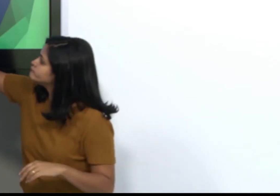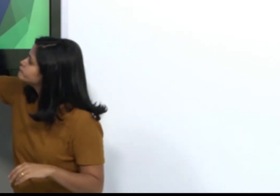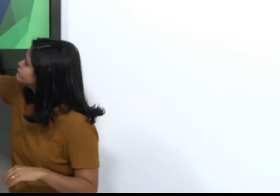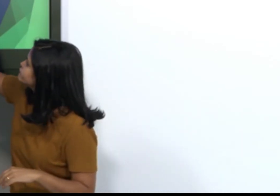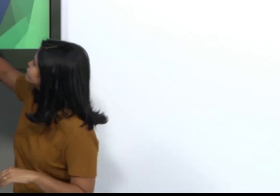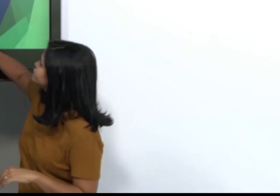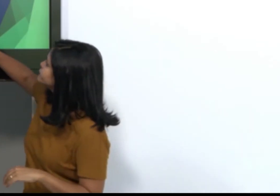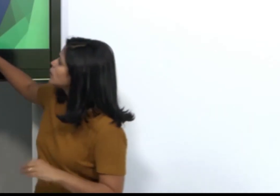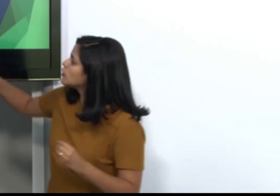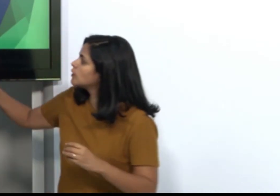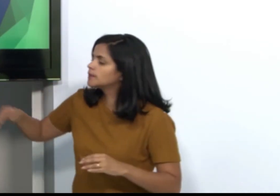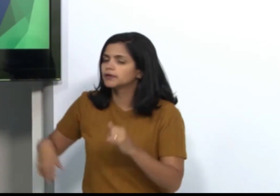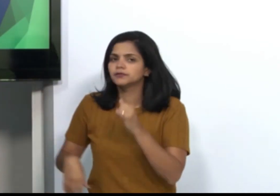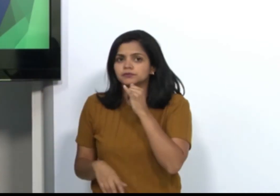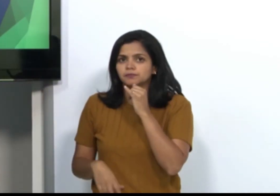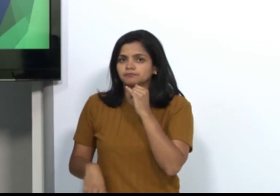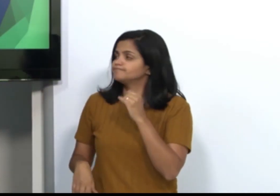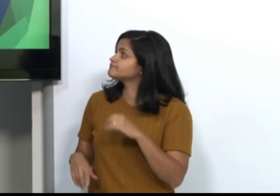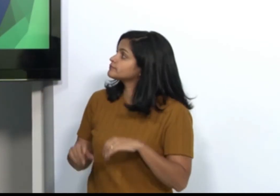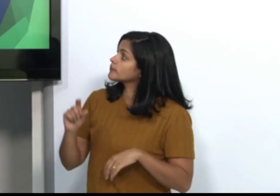Por exemplo,